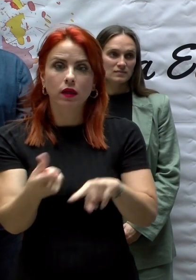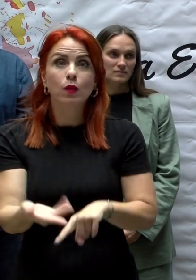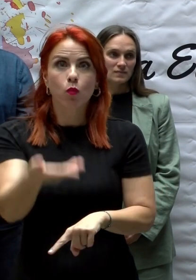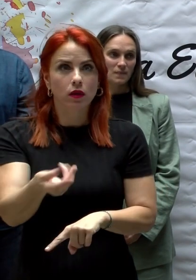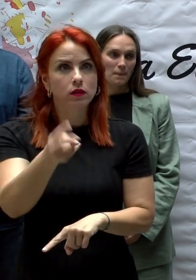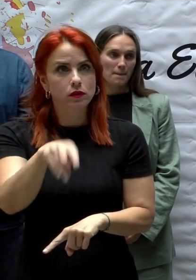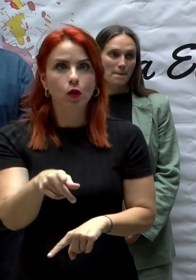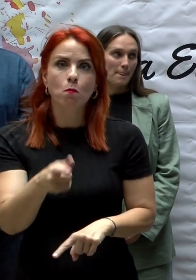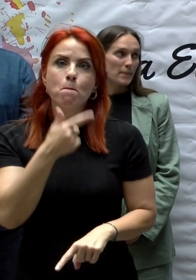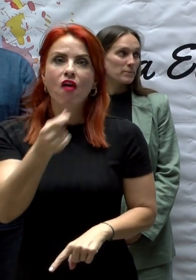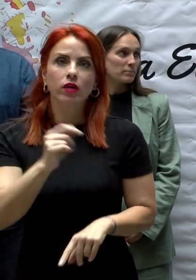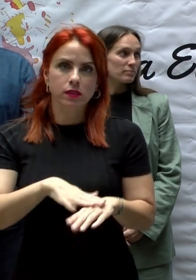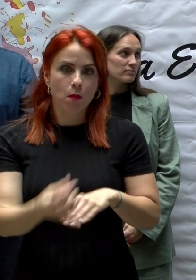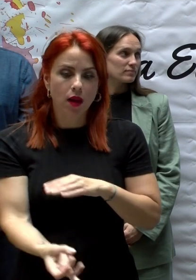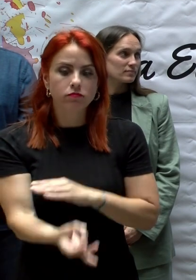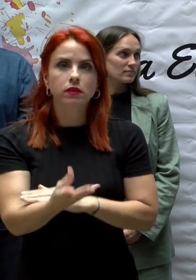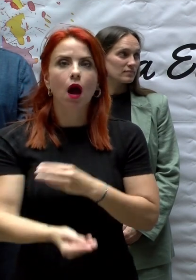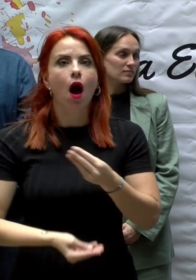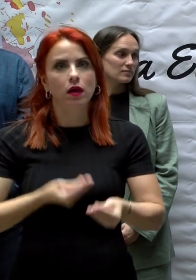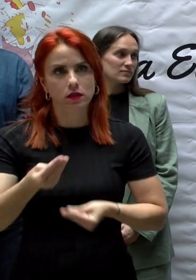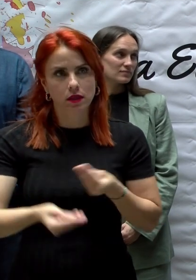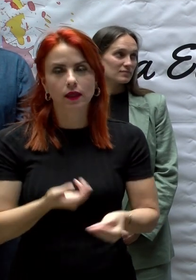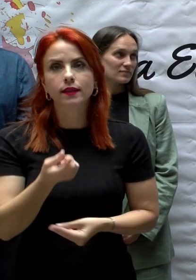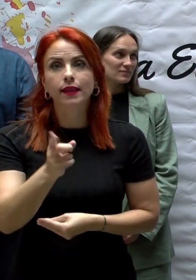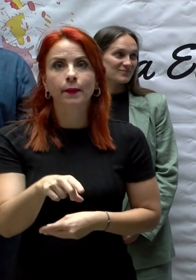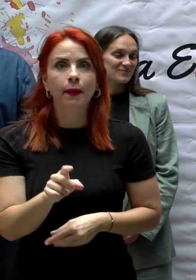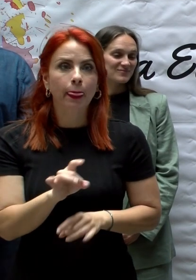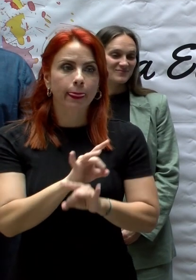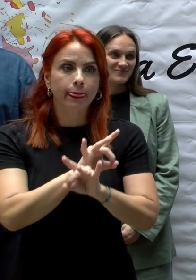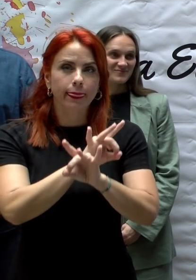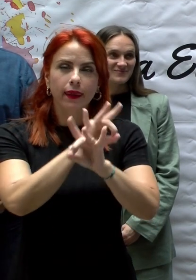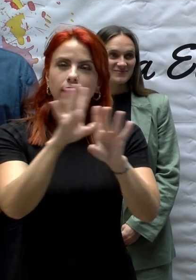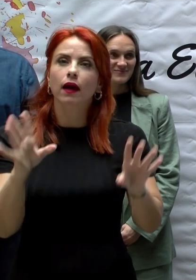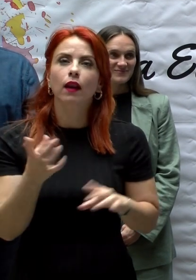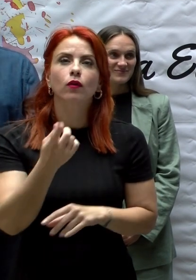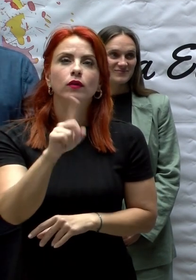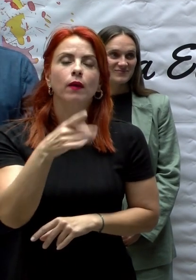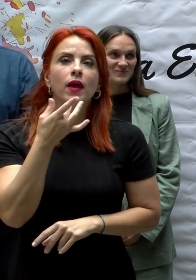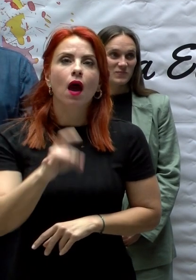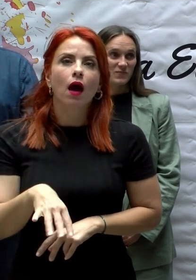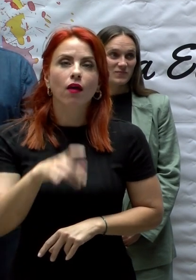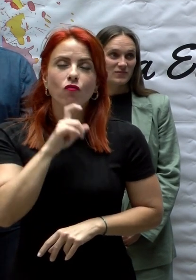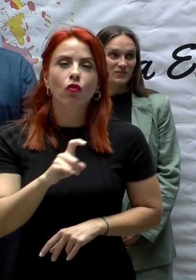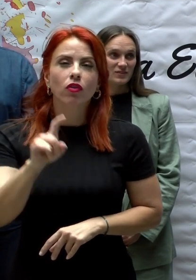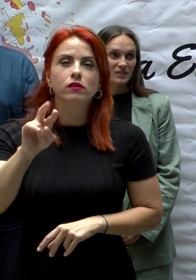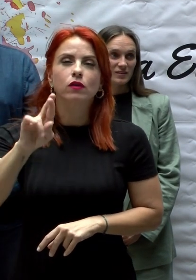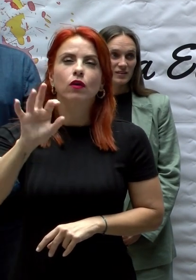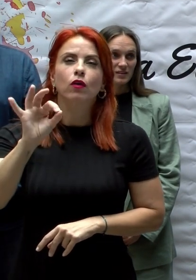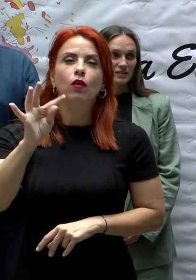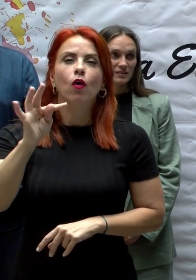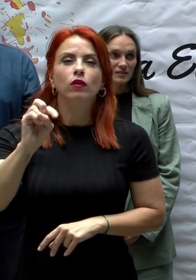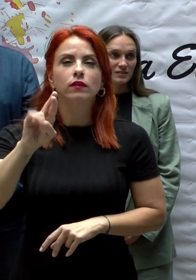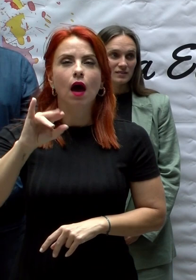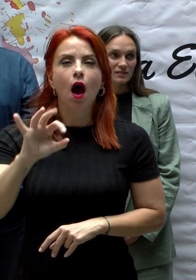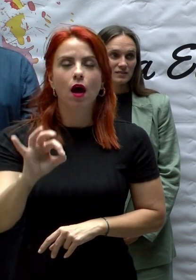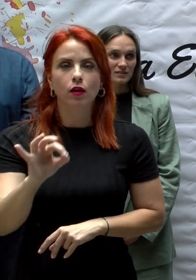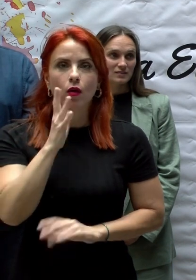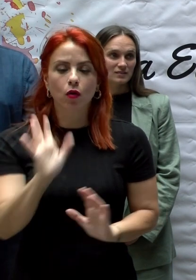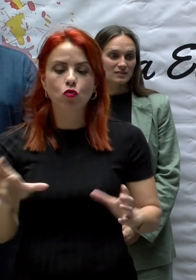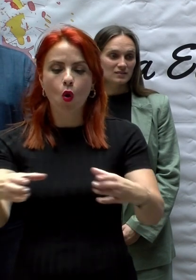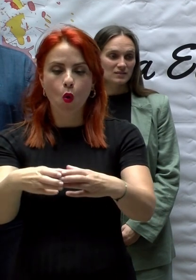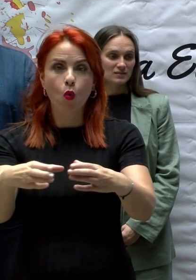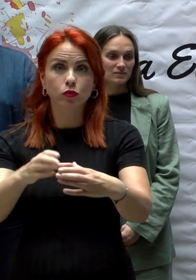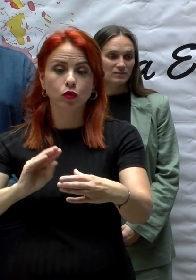importantes. Y por supuesto, a los rotarios en su